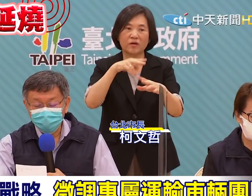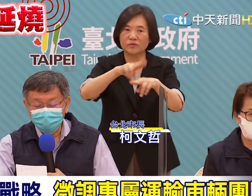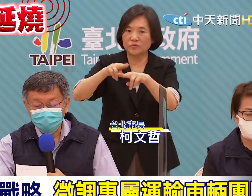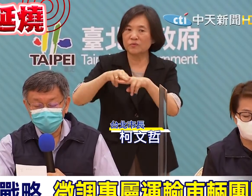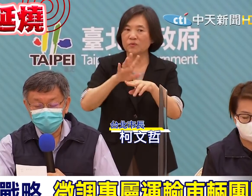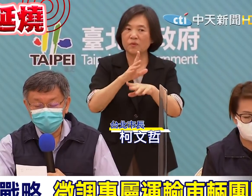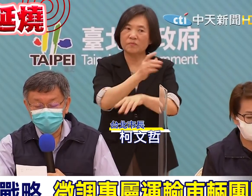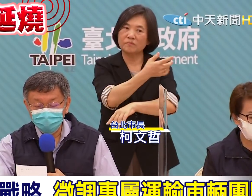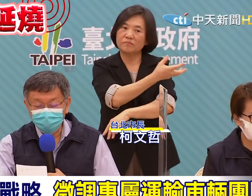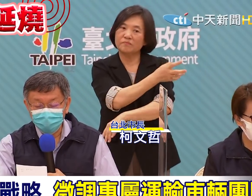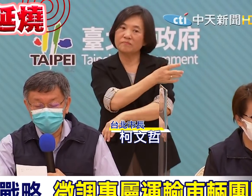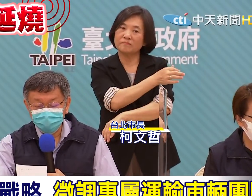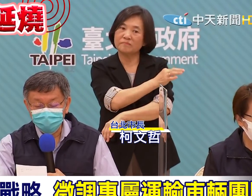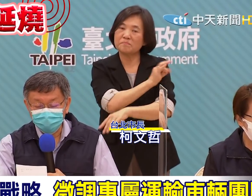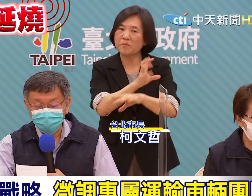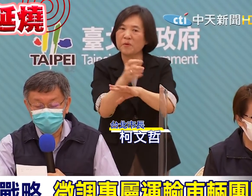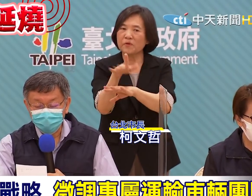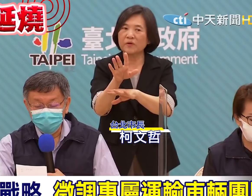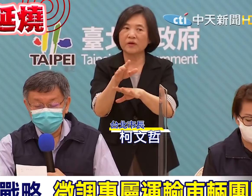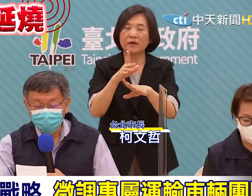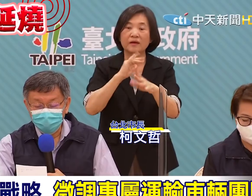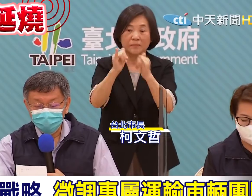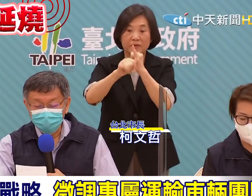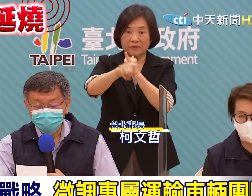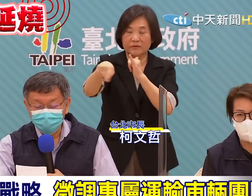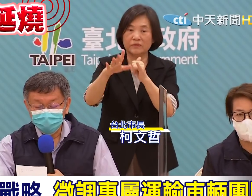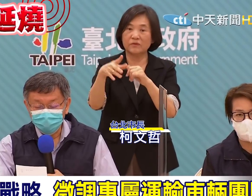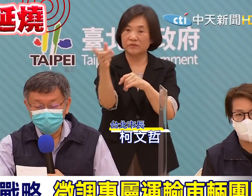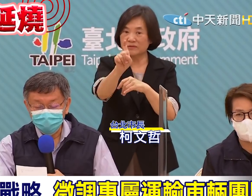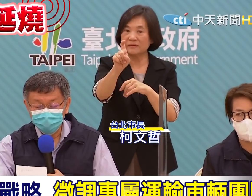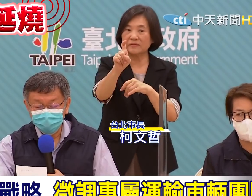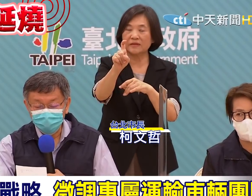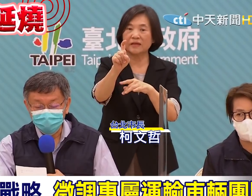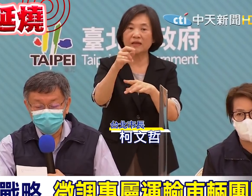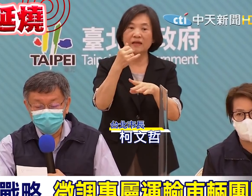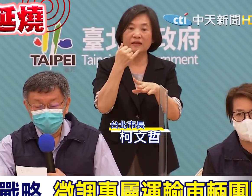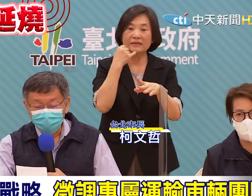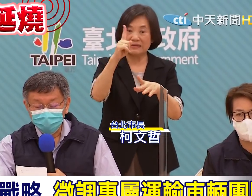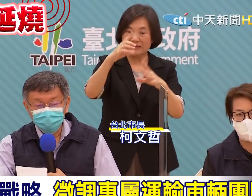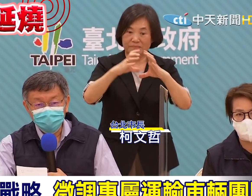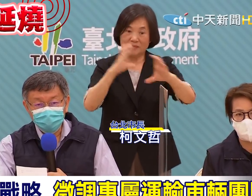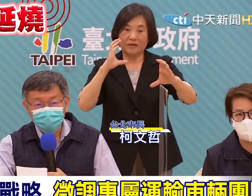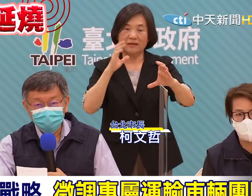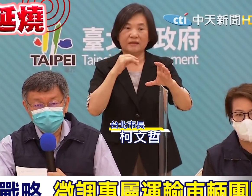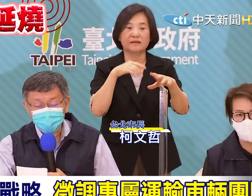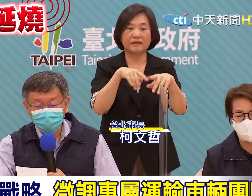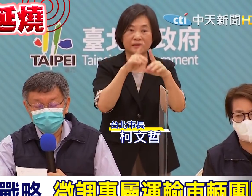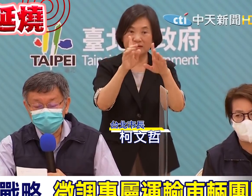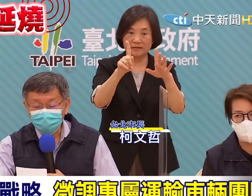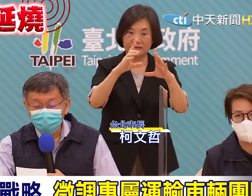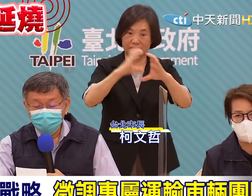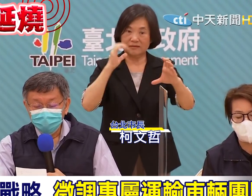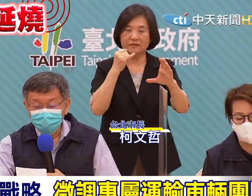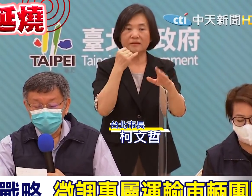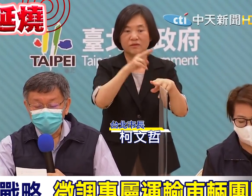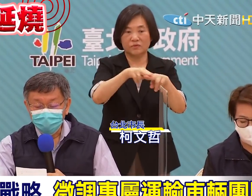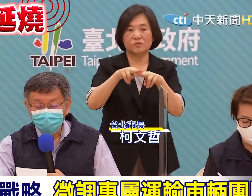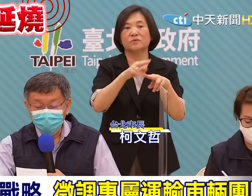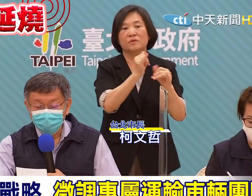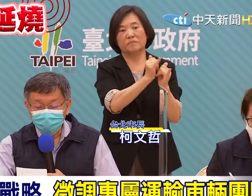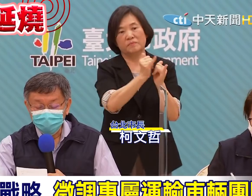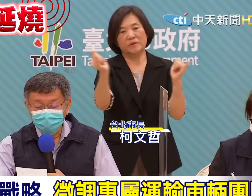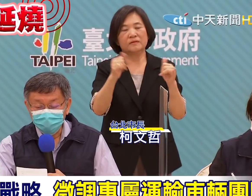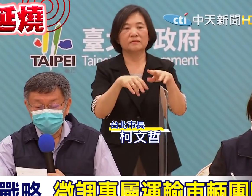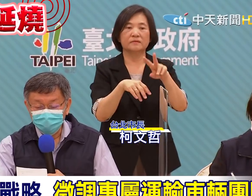巴士那民营的巴士有十台，每台可以运送21人。所以从现在开始，你在哈，这些快